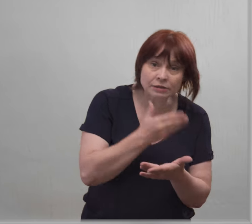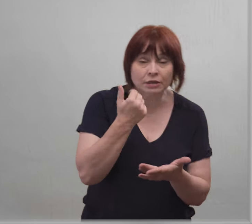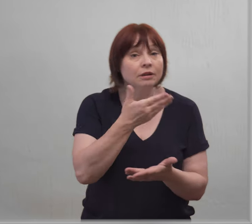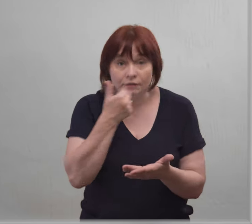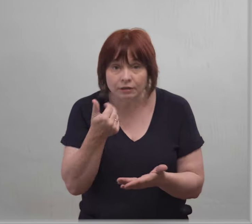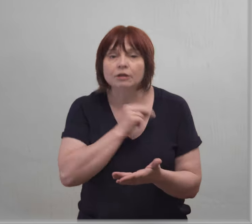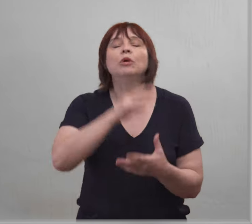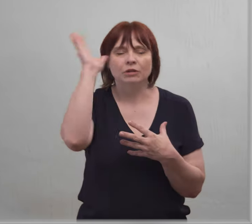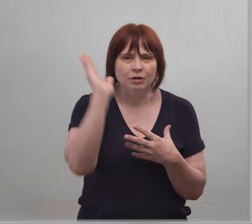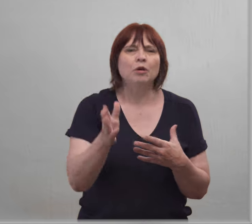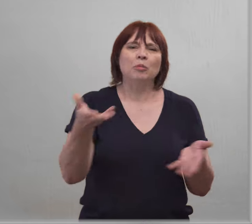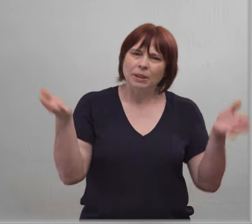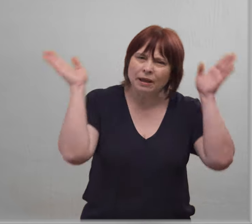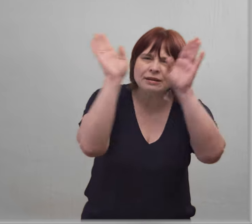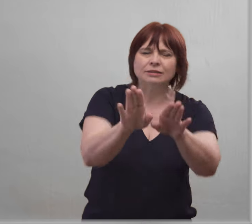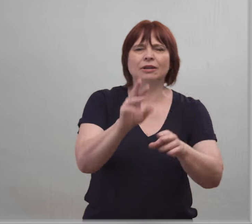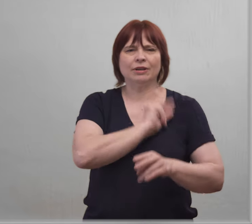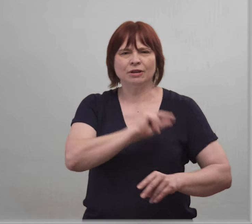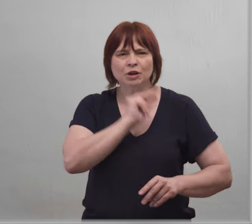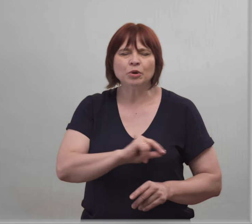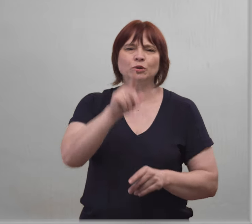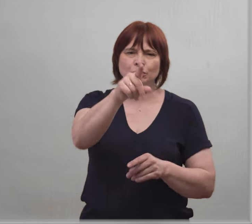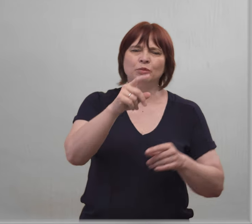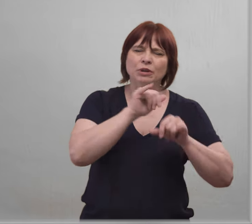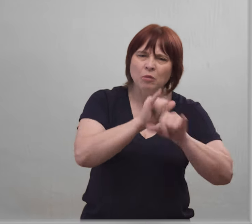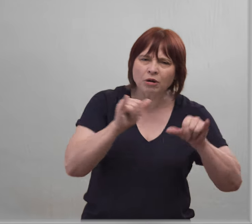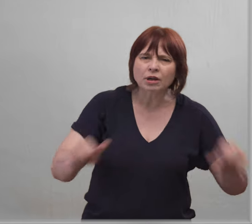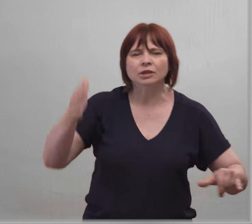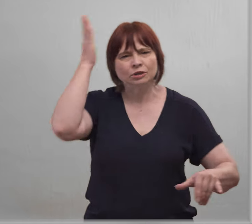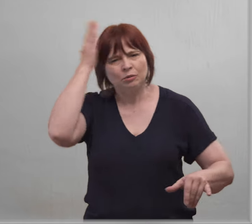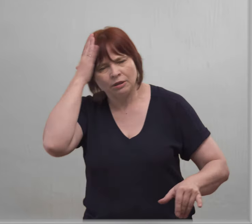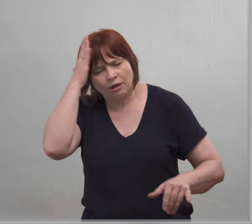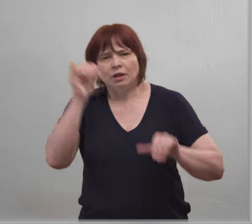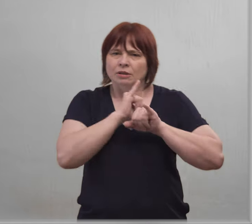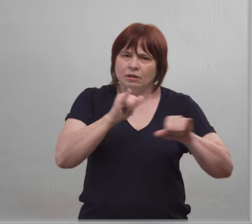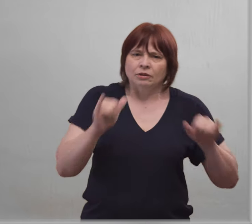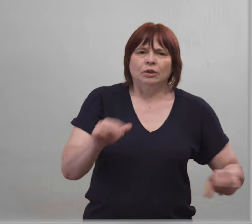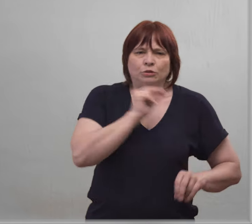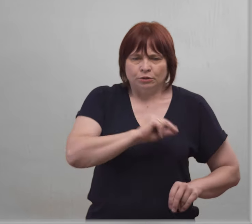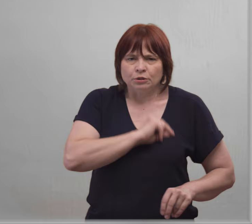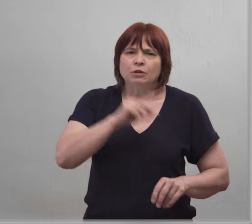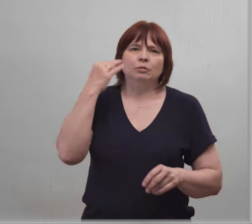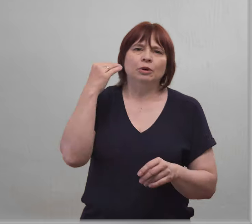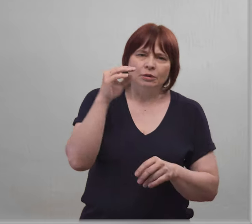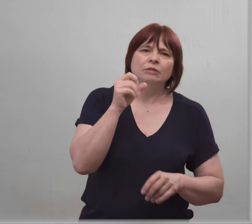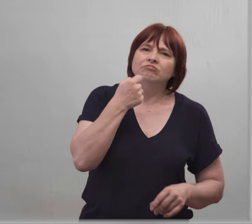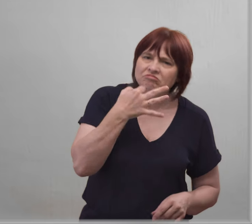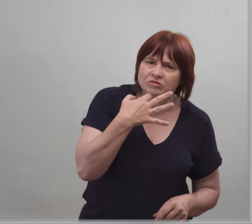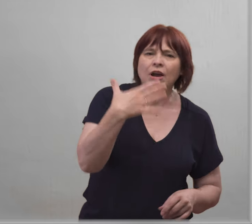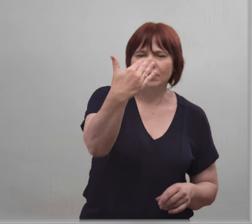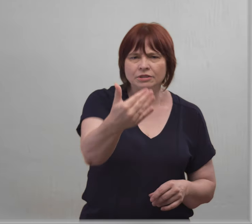Иисуса Христа, чтобы они развиваться могли в этом во имя Иисуса Христа. Провозглашаем во имя Господа. Также еще одно здесь